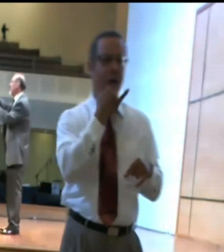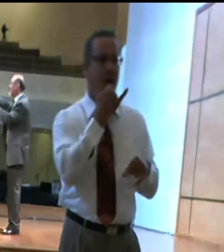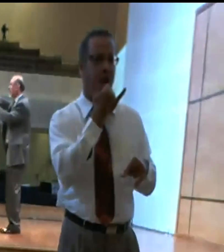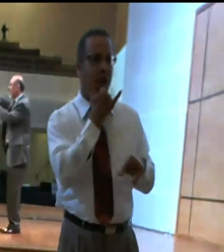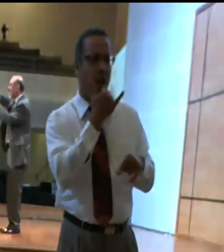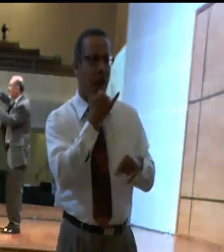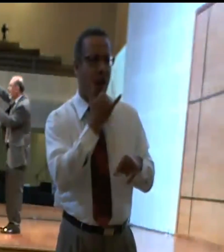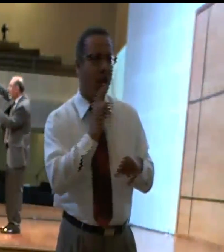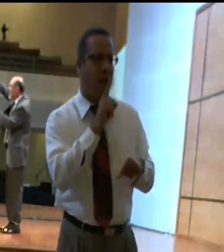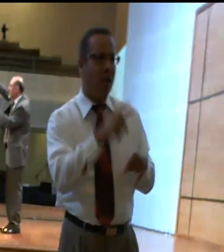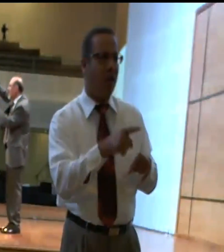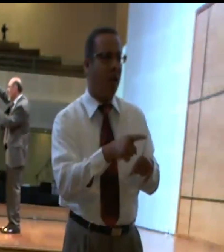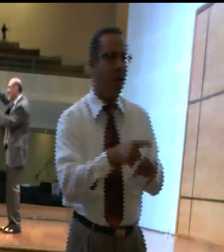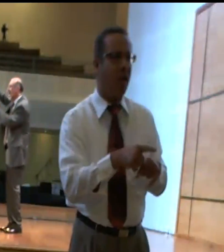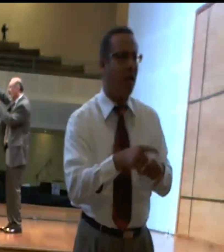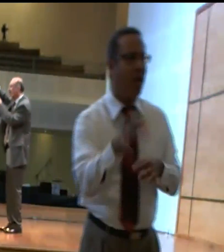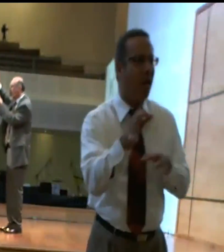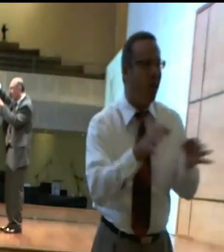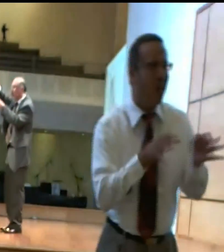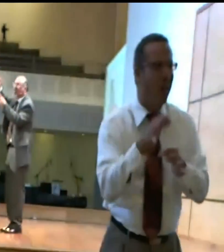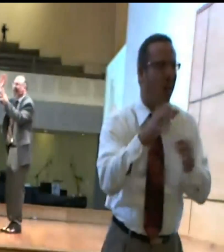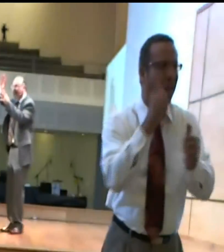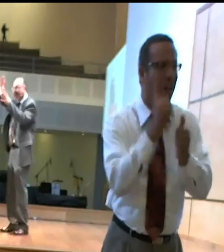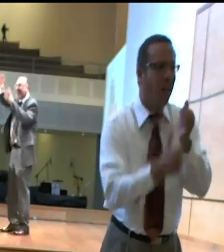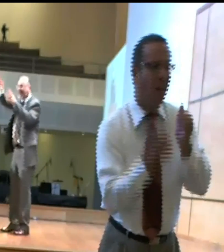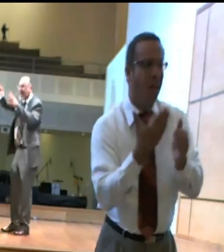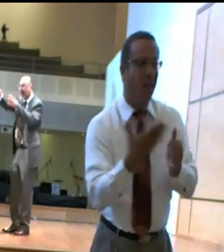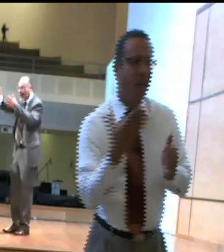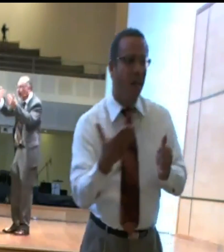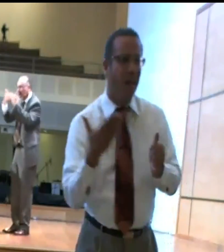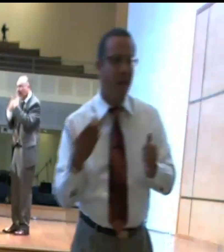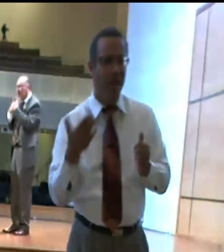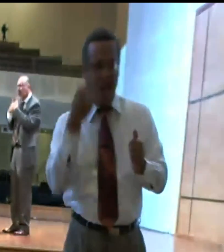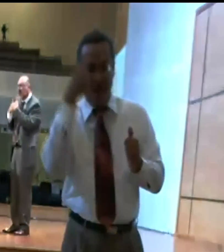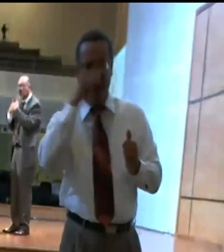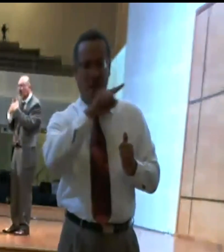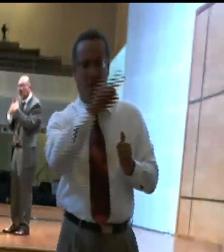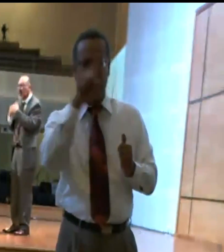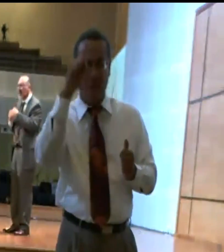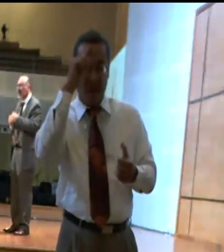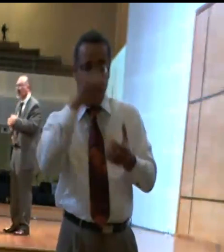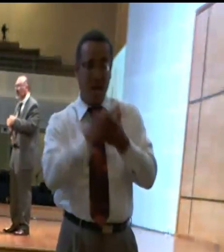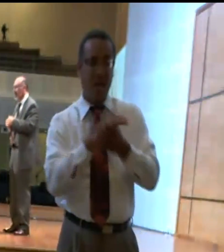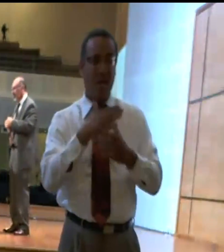¿tengo yo que destapar el velo y explicarte cada cosa y cada detalle para que tú puedas confiar en mí?